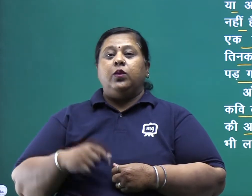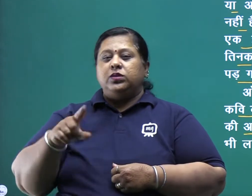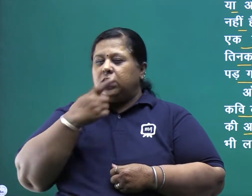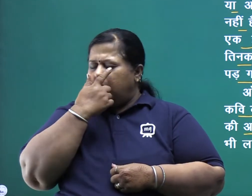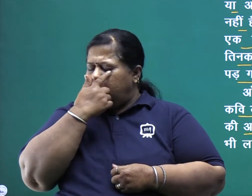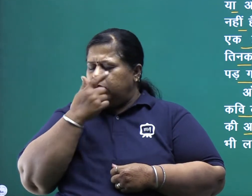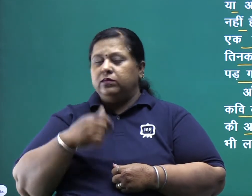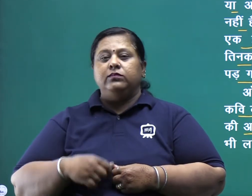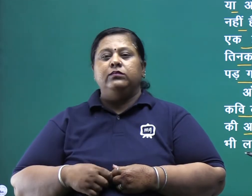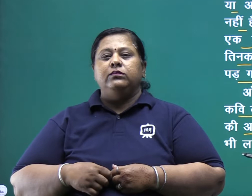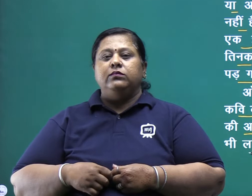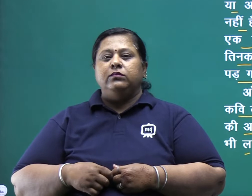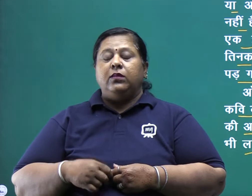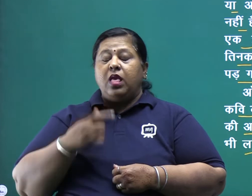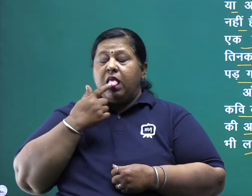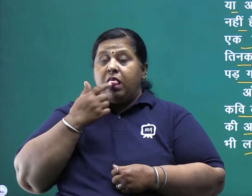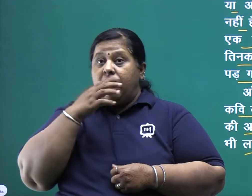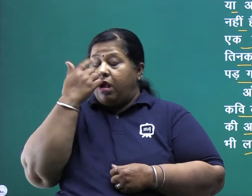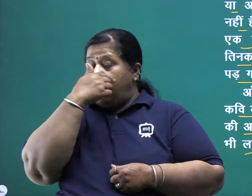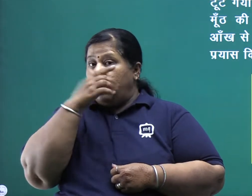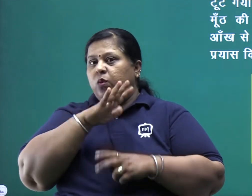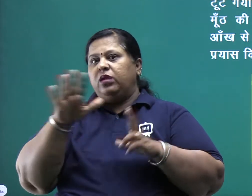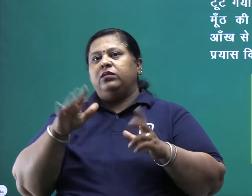उसकी आँख भी लाल हो गई।